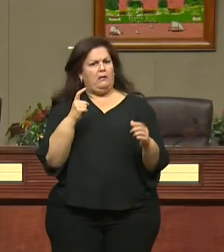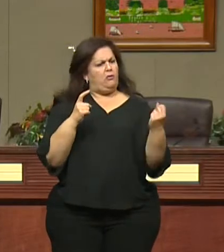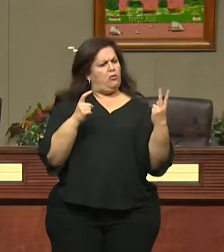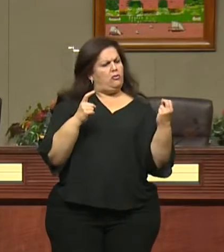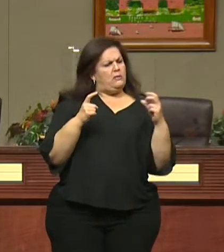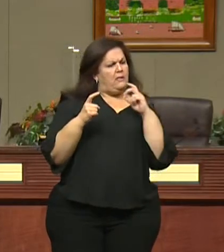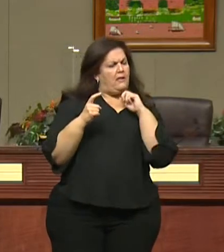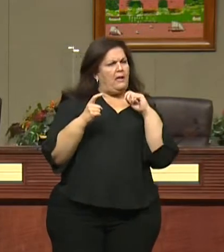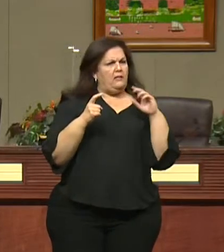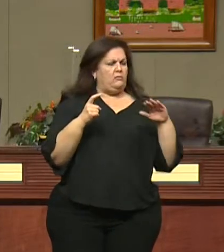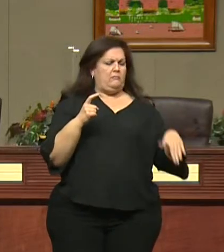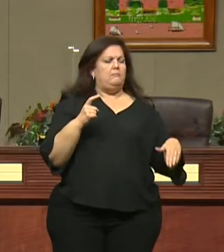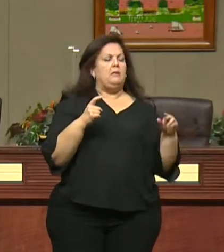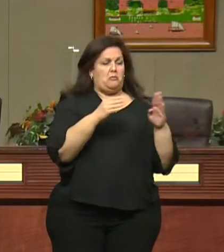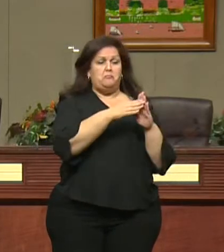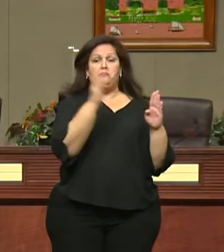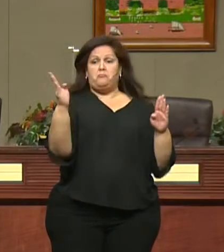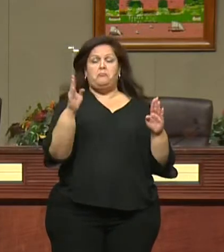12 en estos momentos no están.